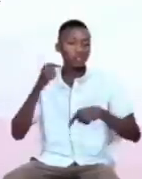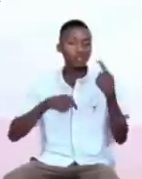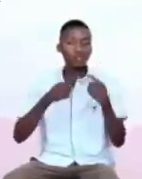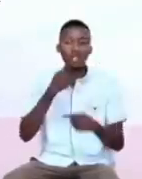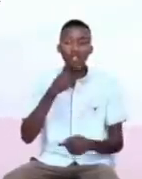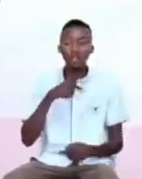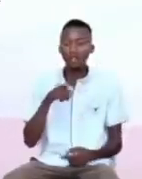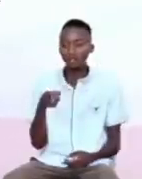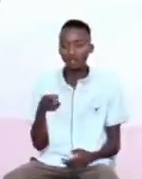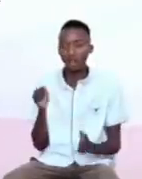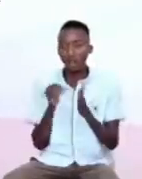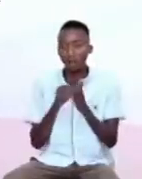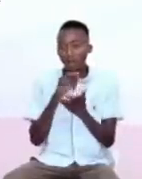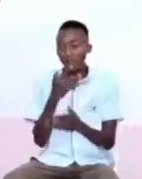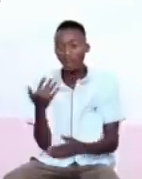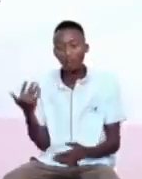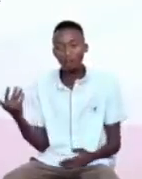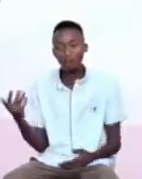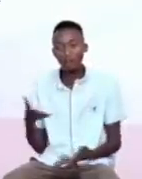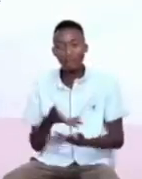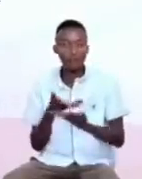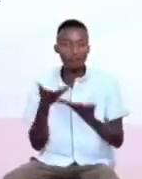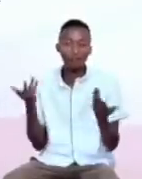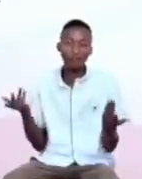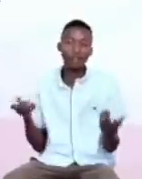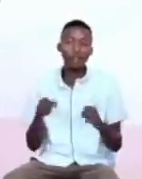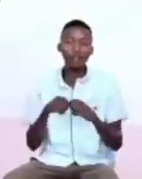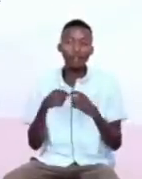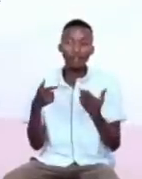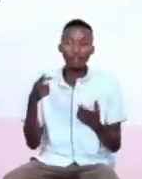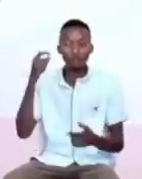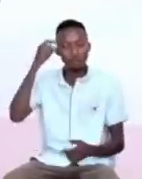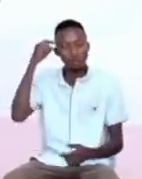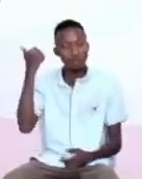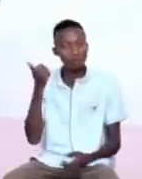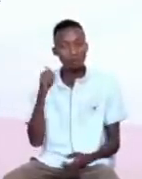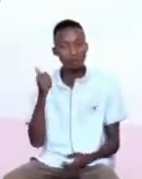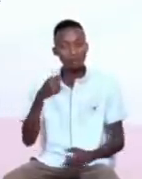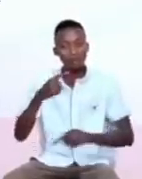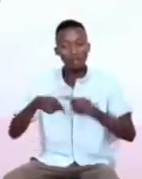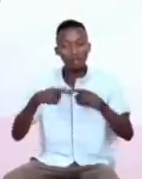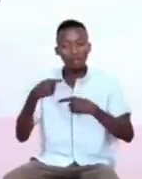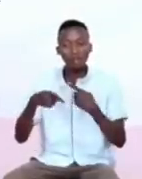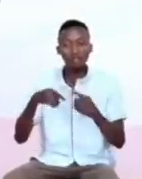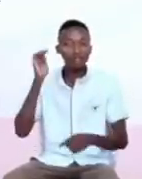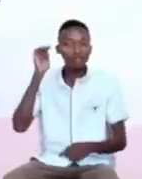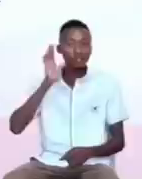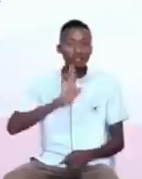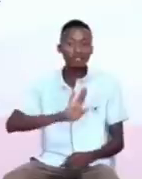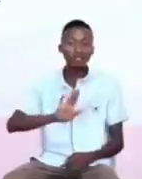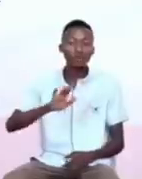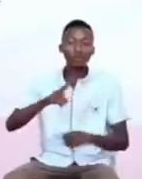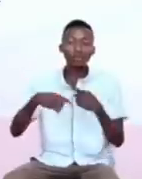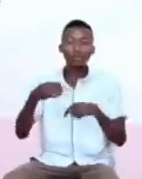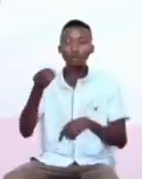Hiyo nayo ni amri ya ngapi? Nikamwambia haipo. Utakuta. Ila kama hunielewi, songa mbele na sukari zako kula.